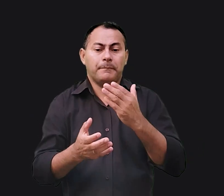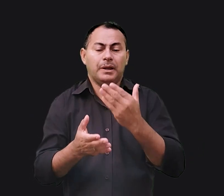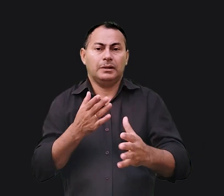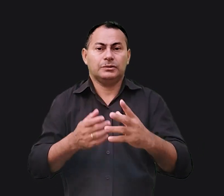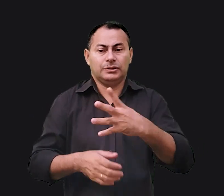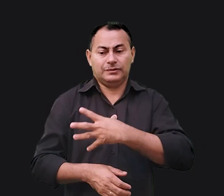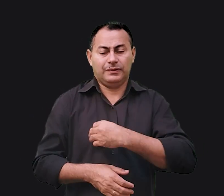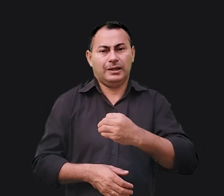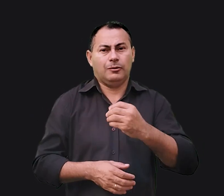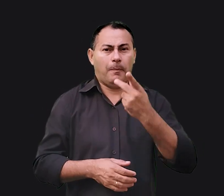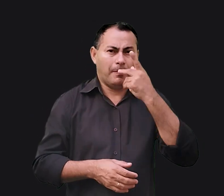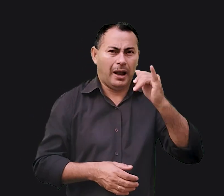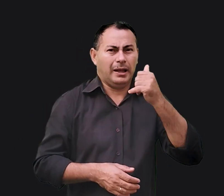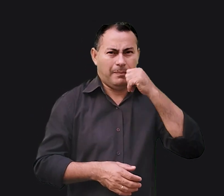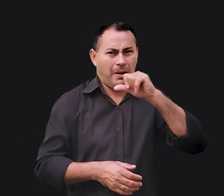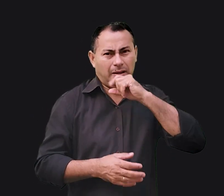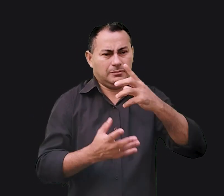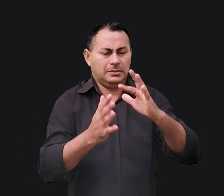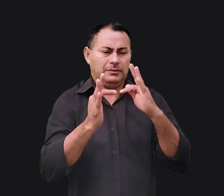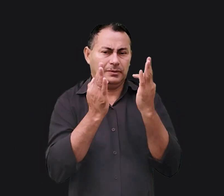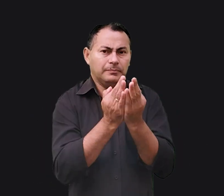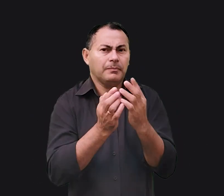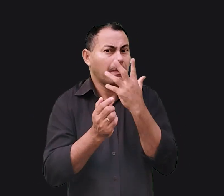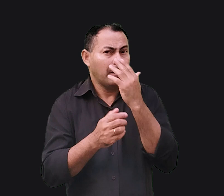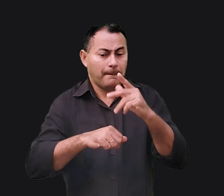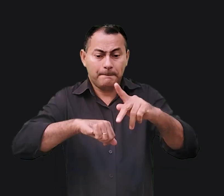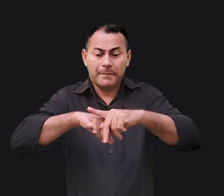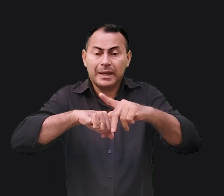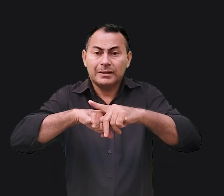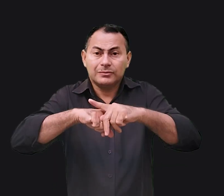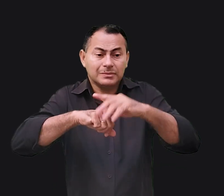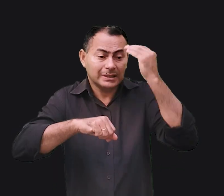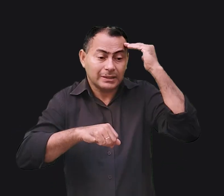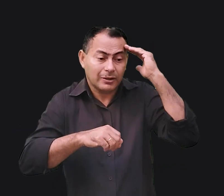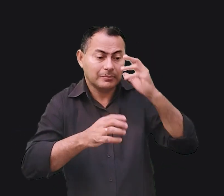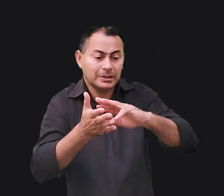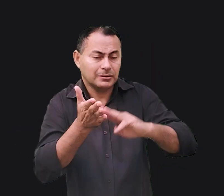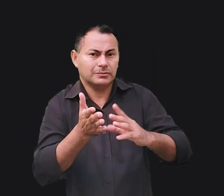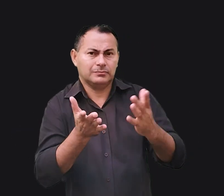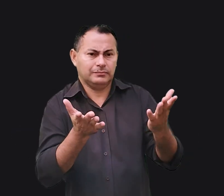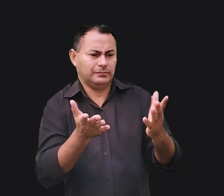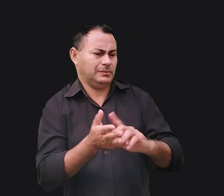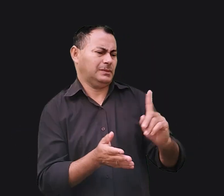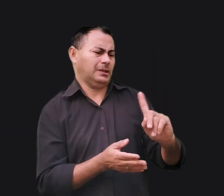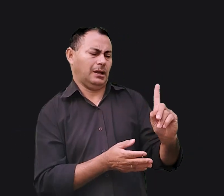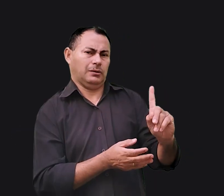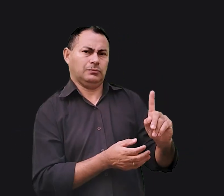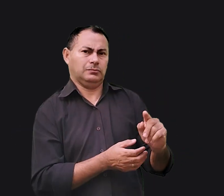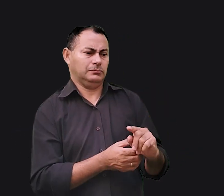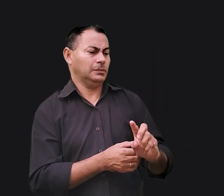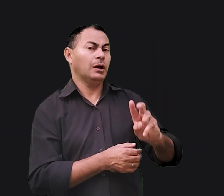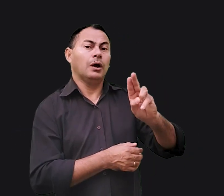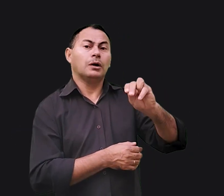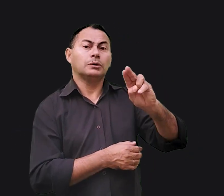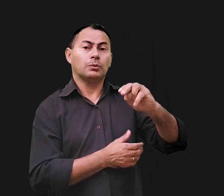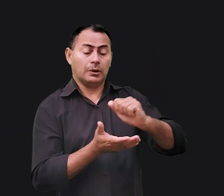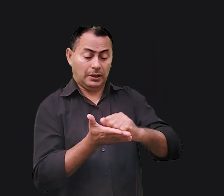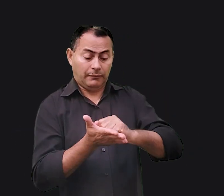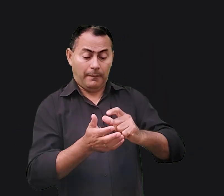seus queridos. Mas parece que Pedro não entendeu a mensagem e disse: Não, nunca lavarás os